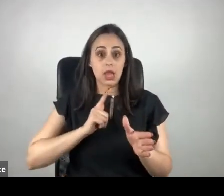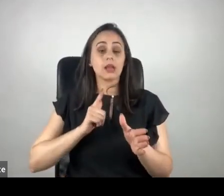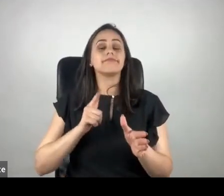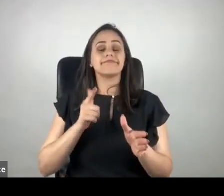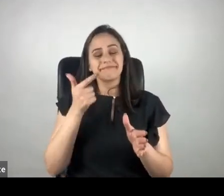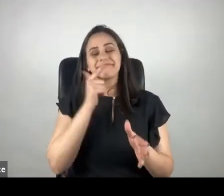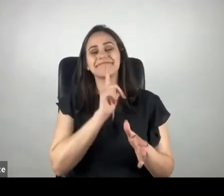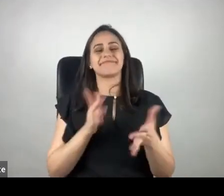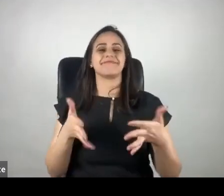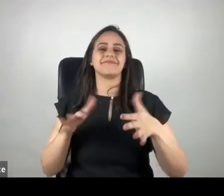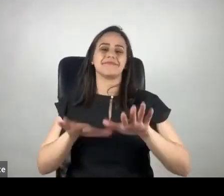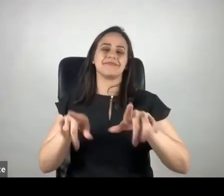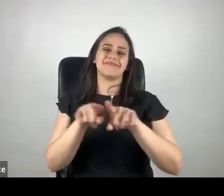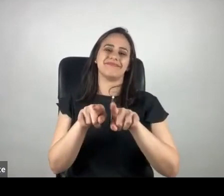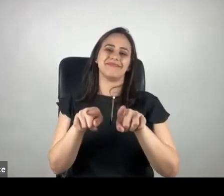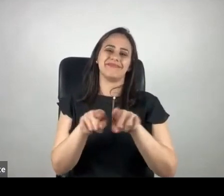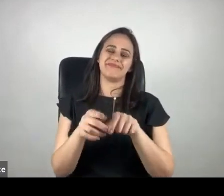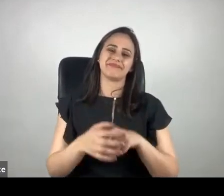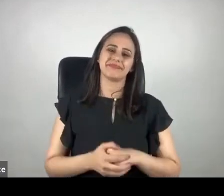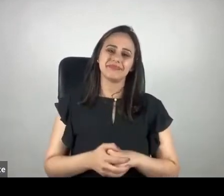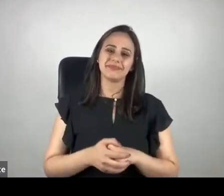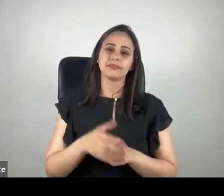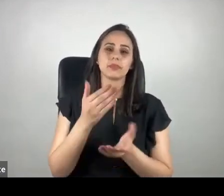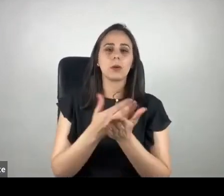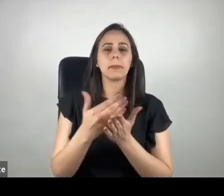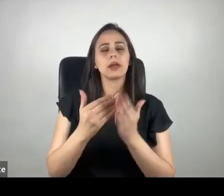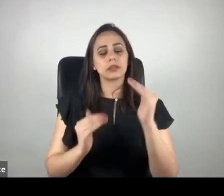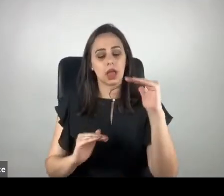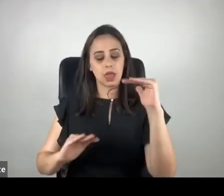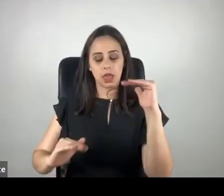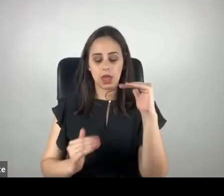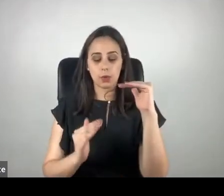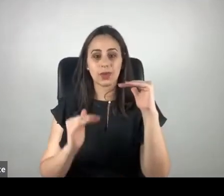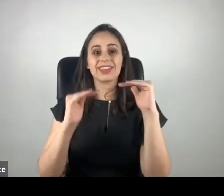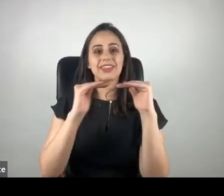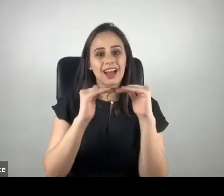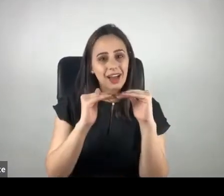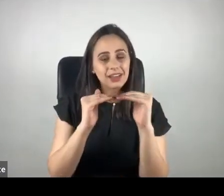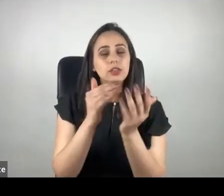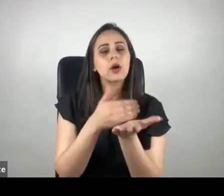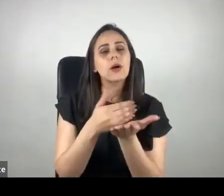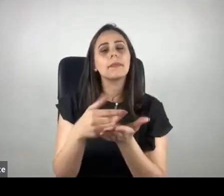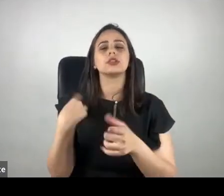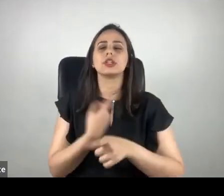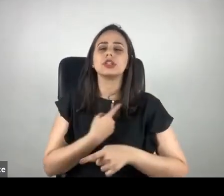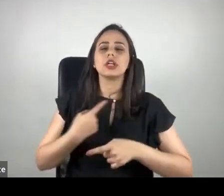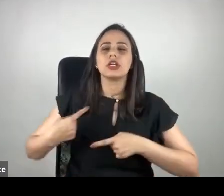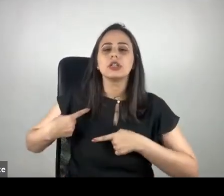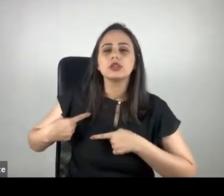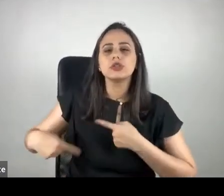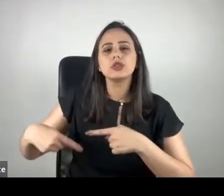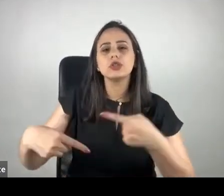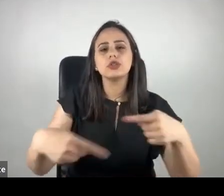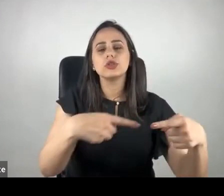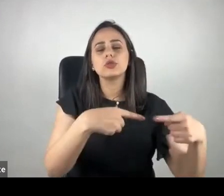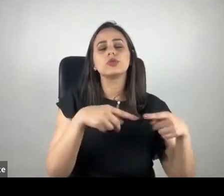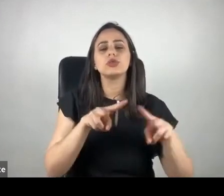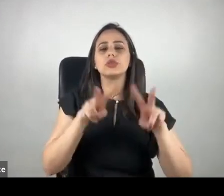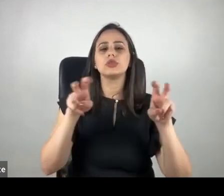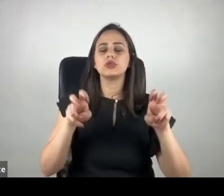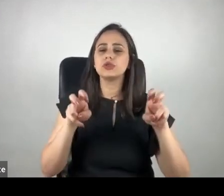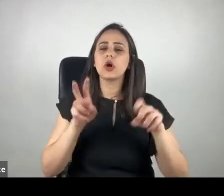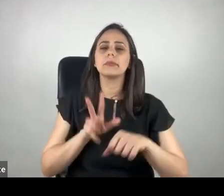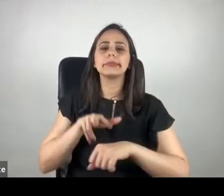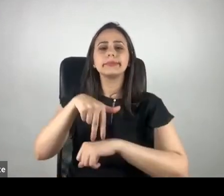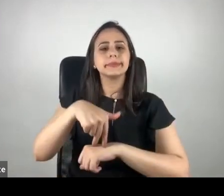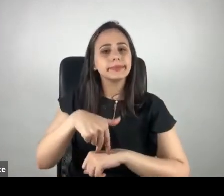inclusão, a gente começa a ter equidade, a gente começa a debater, ter poder de voz, e a gente começa a